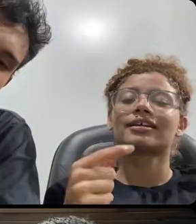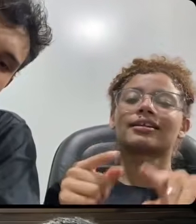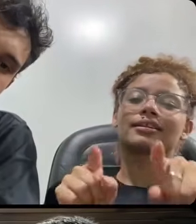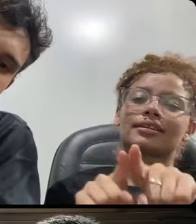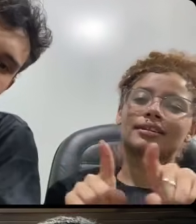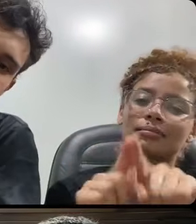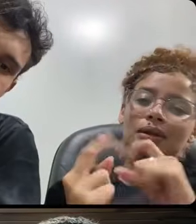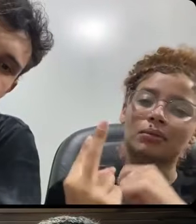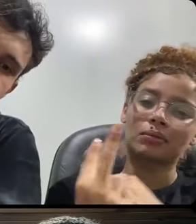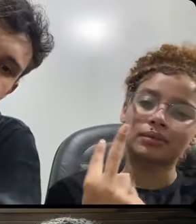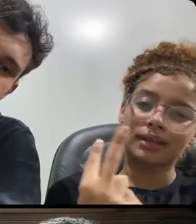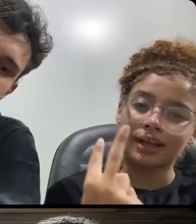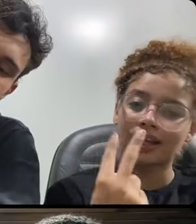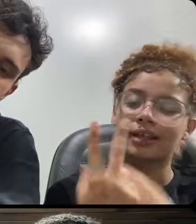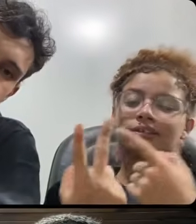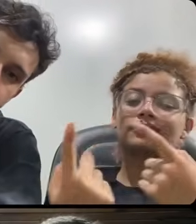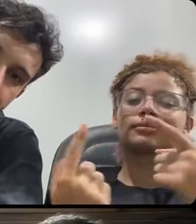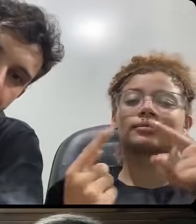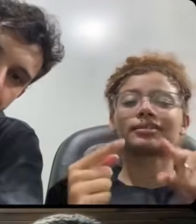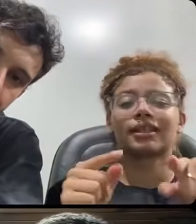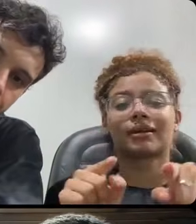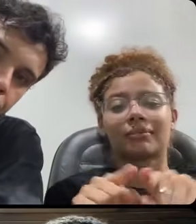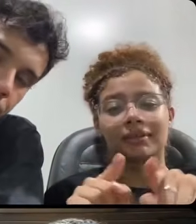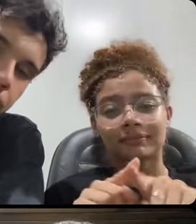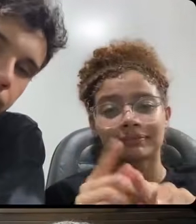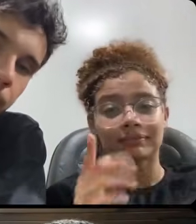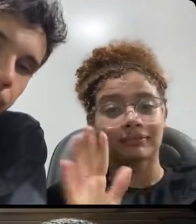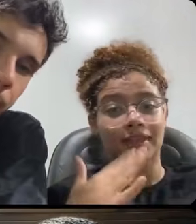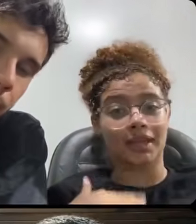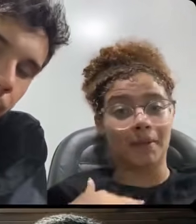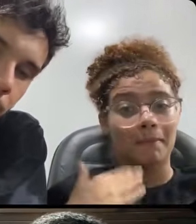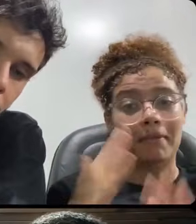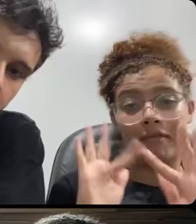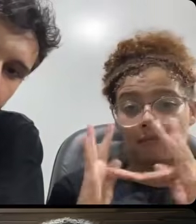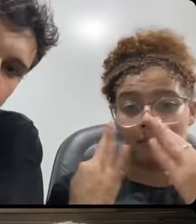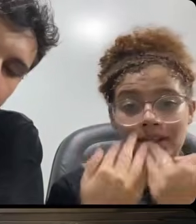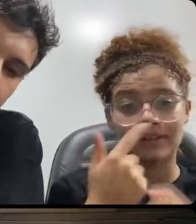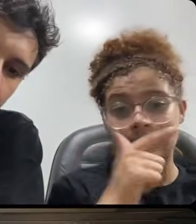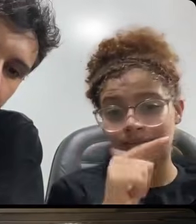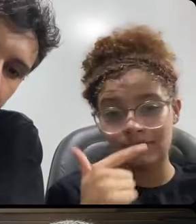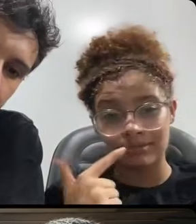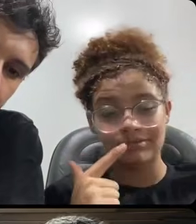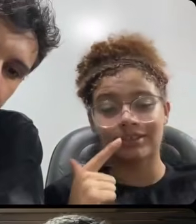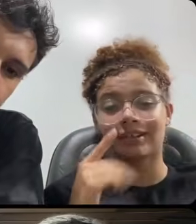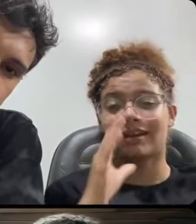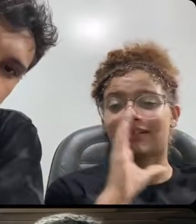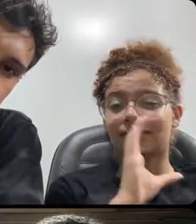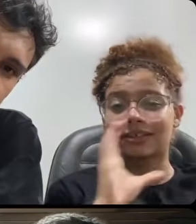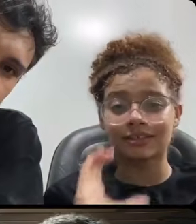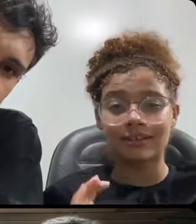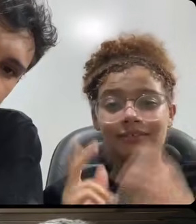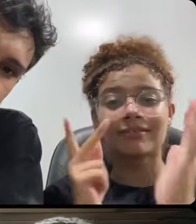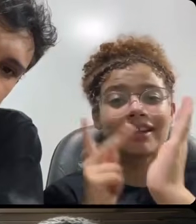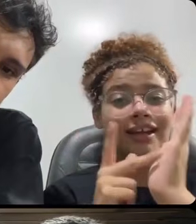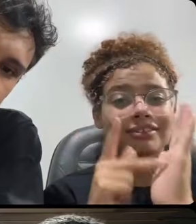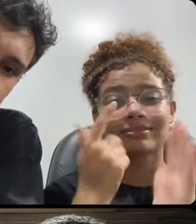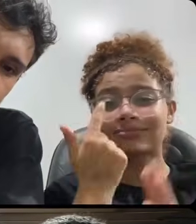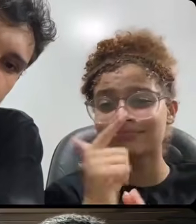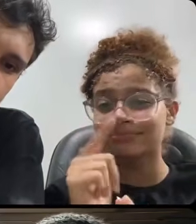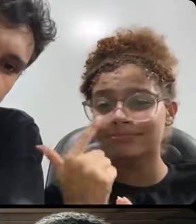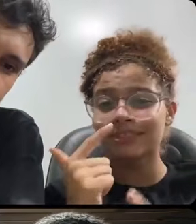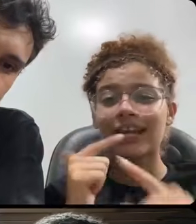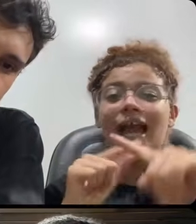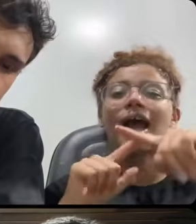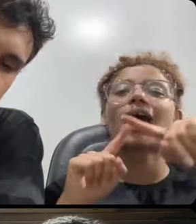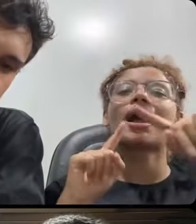eu nasci em um lar que tu tem livre escolha. Tu pode seguir o teu caminho, mas ser um caminho bom para ti, entende? Bom